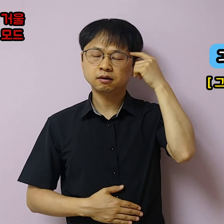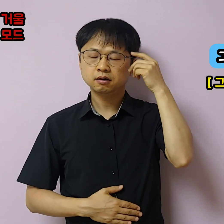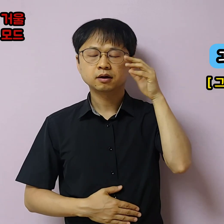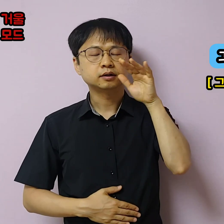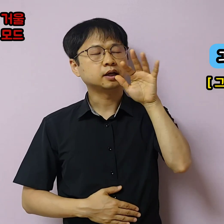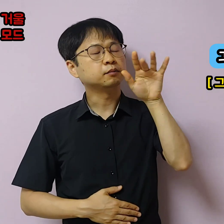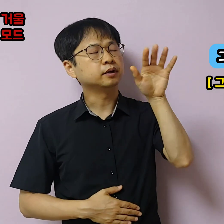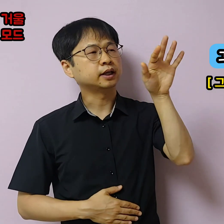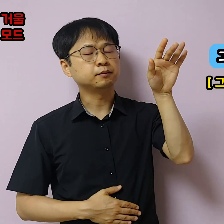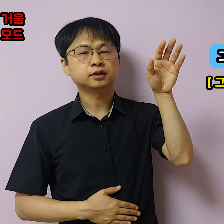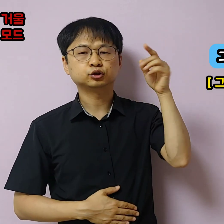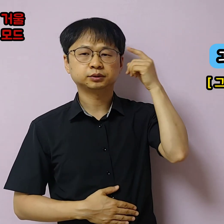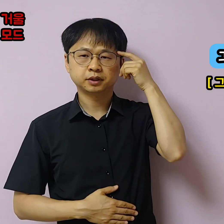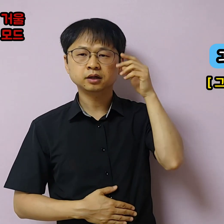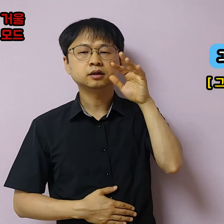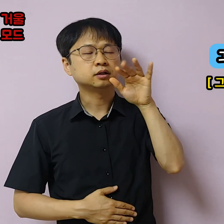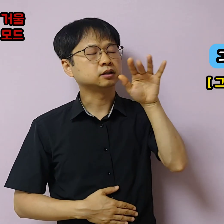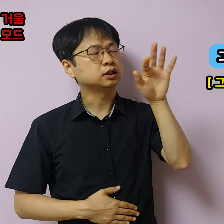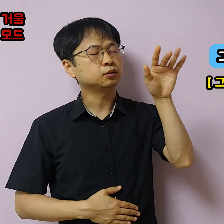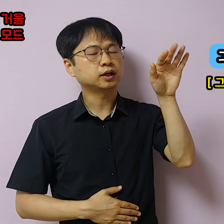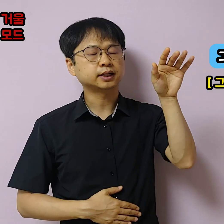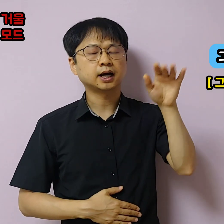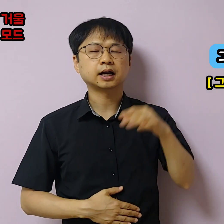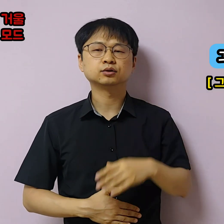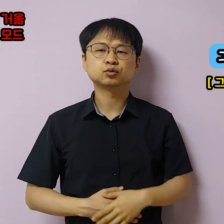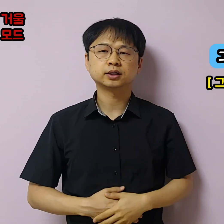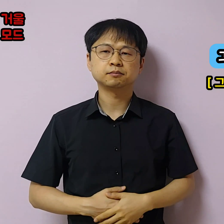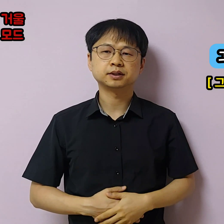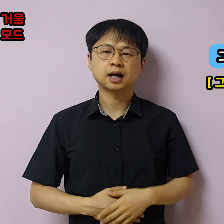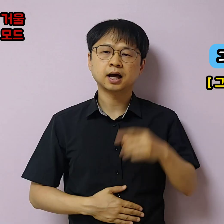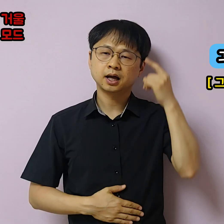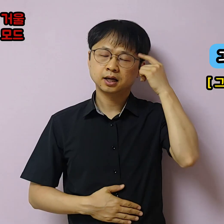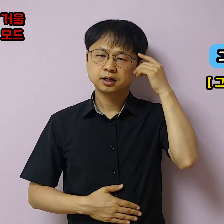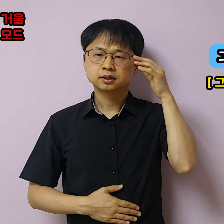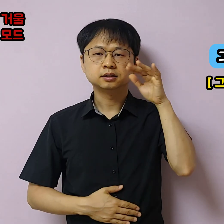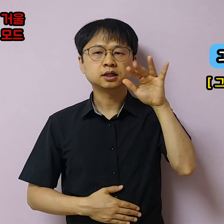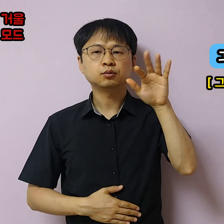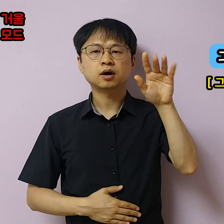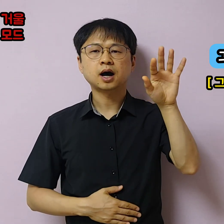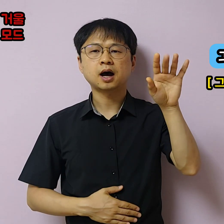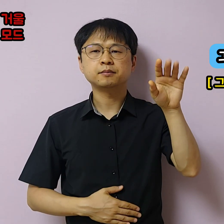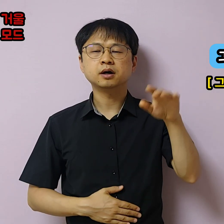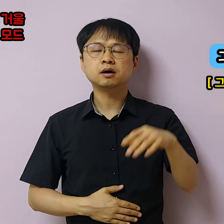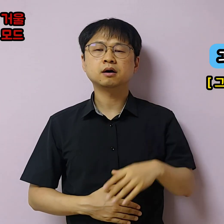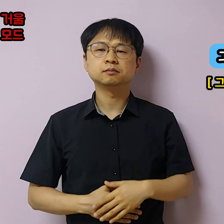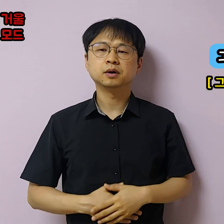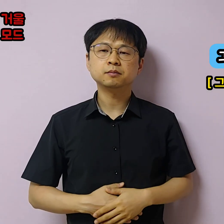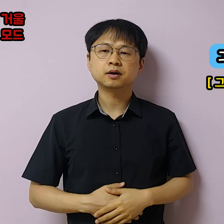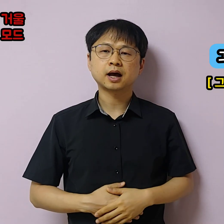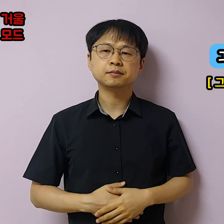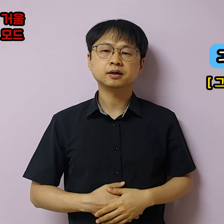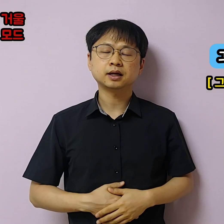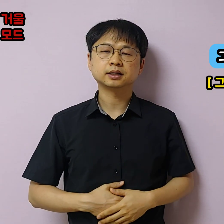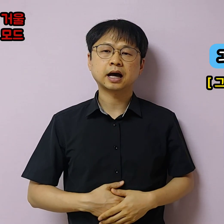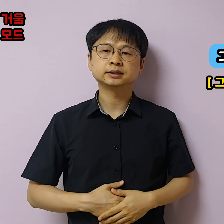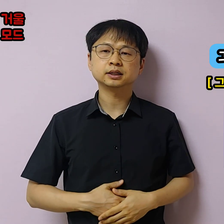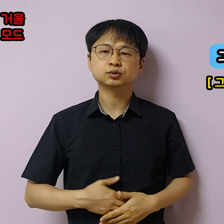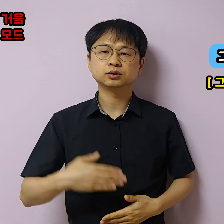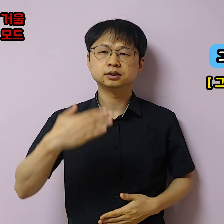흔들면서 내밀어 주시면 그리워하다 라는 수어가 됩니다. 그리워하면 뭐뭐라면 하는 가정의